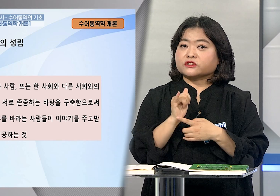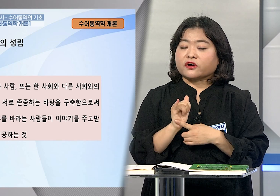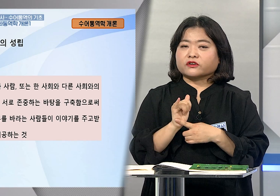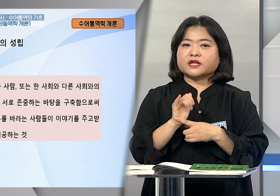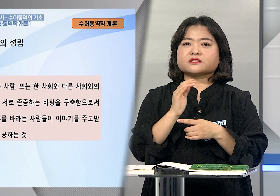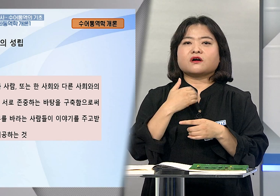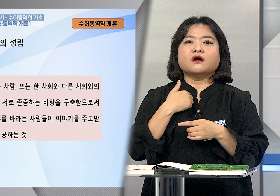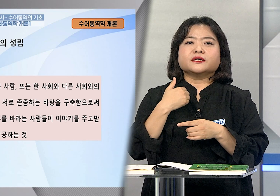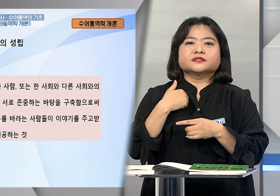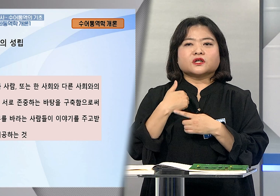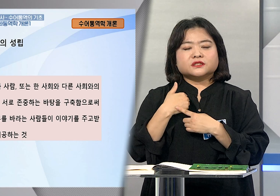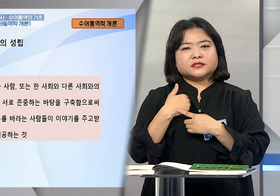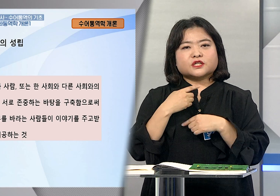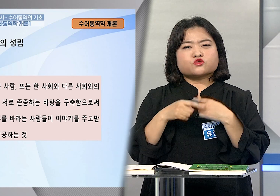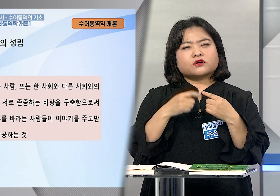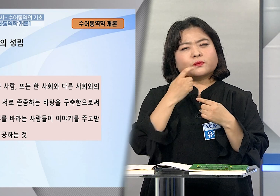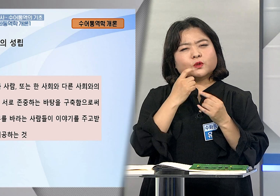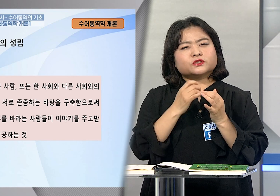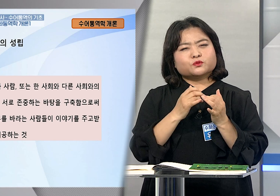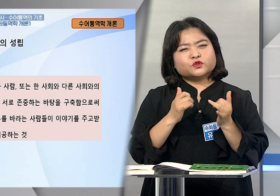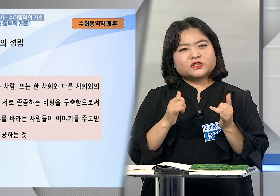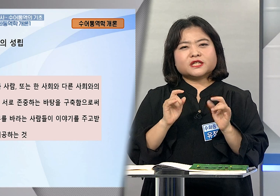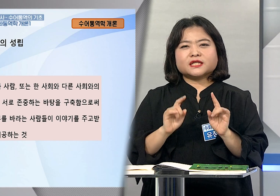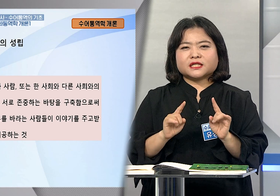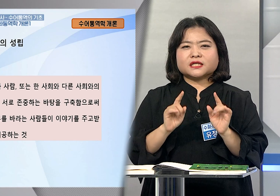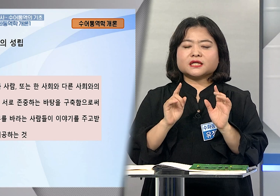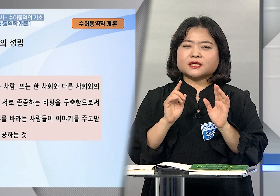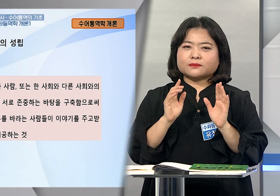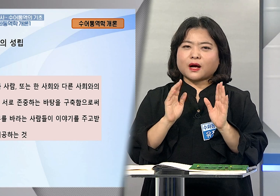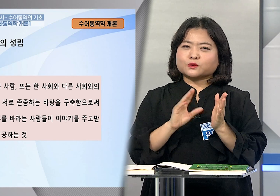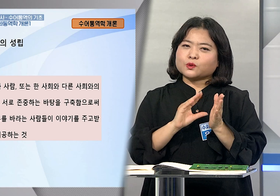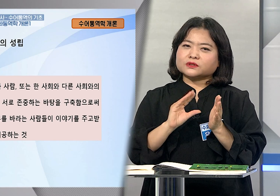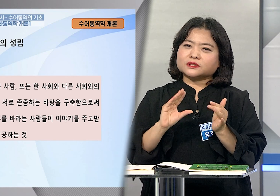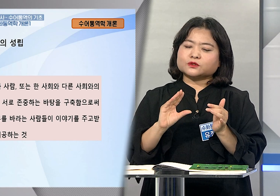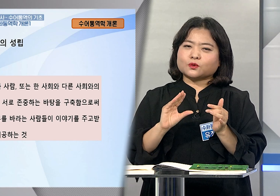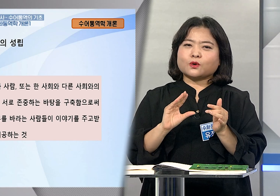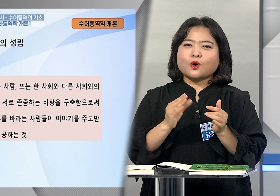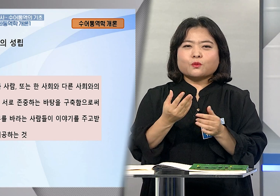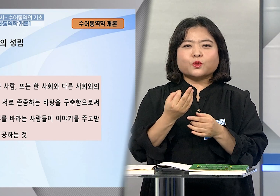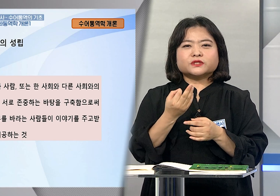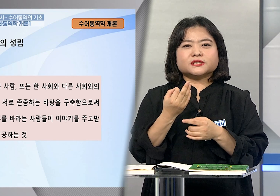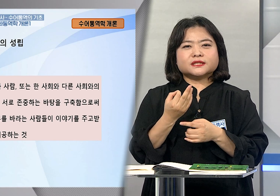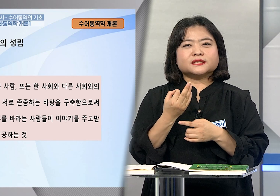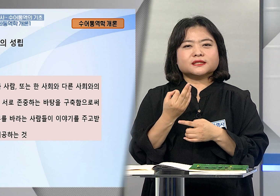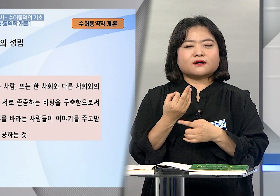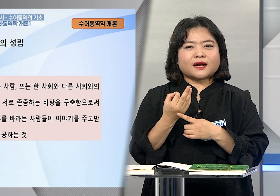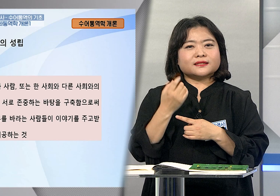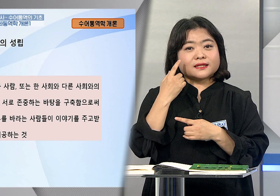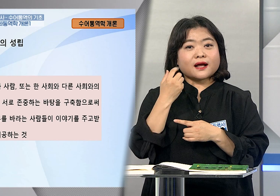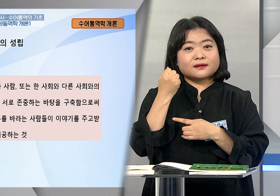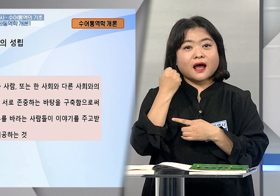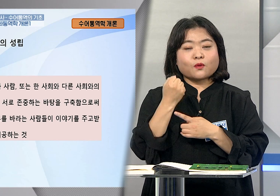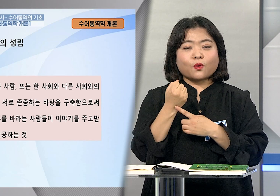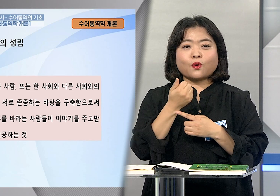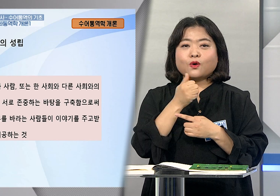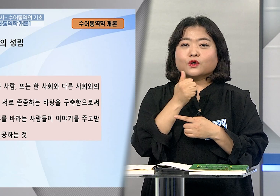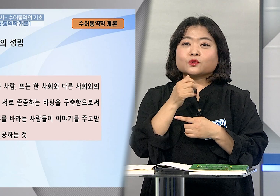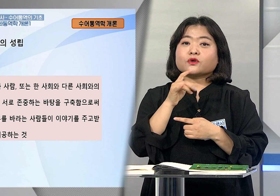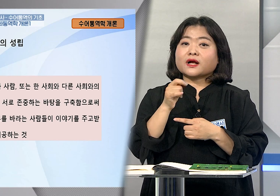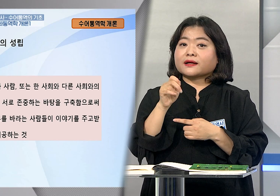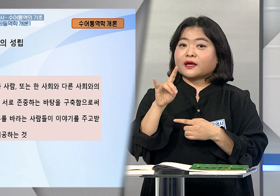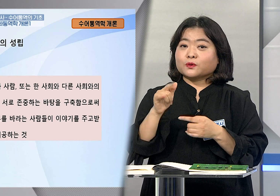수도 있어요. 그래서 저는 이제 수어를 배우신 분들이 이 방송을 또 보실 거라는 생각을